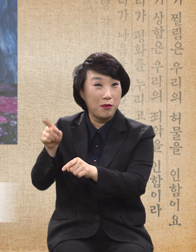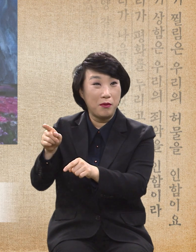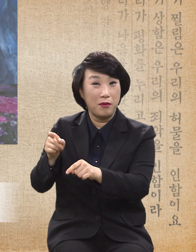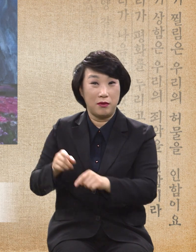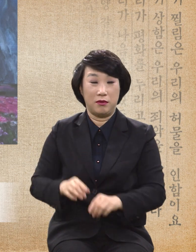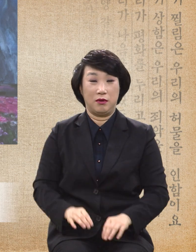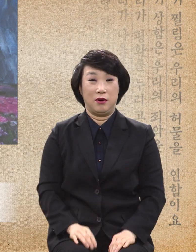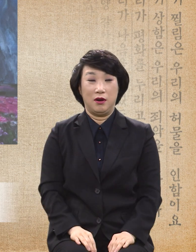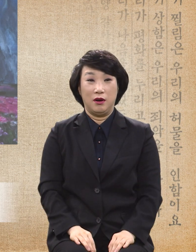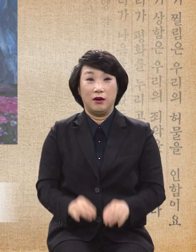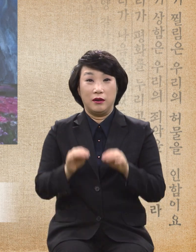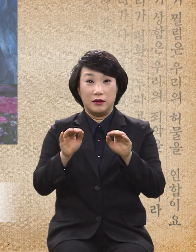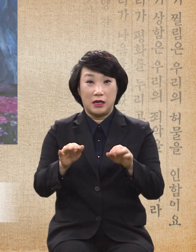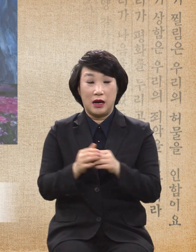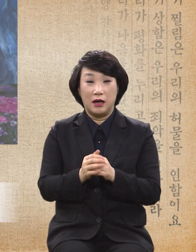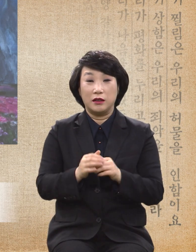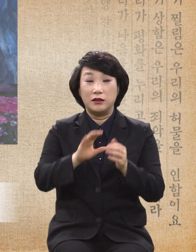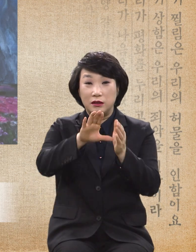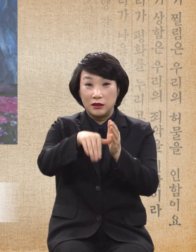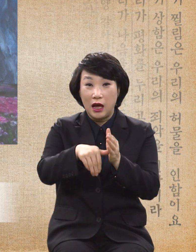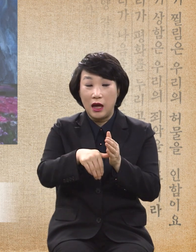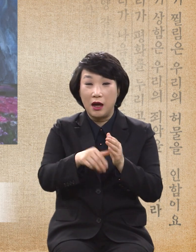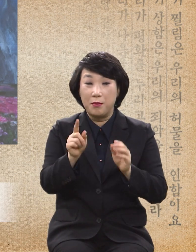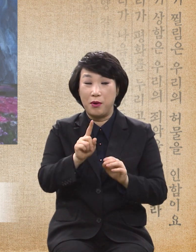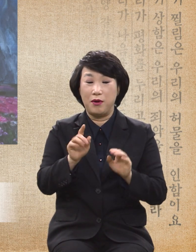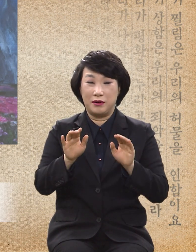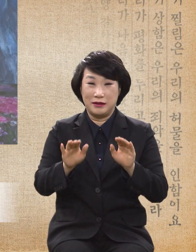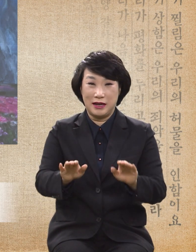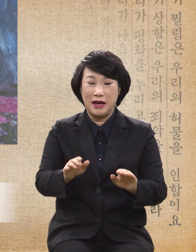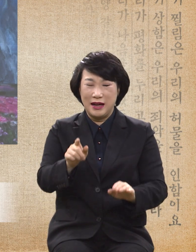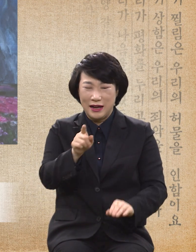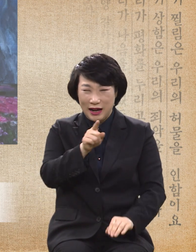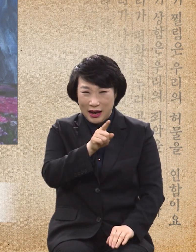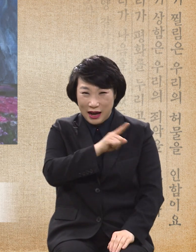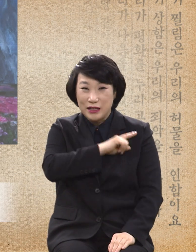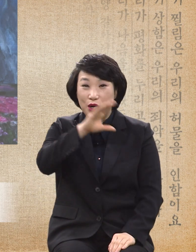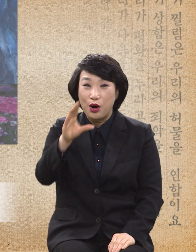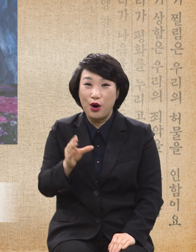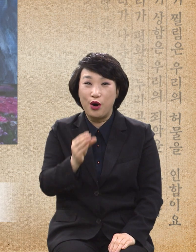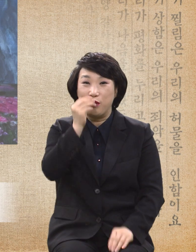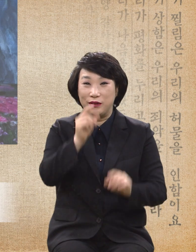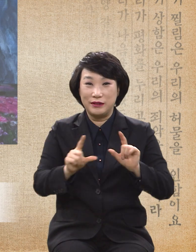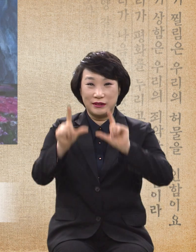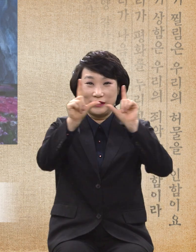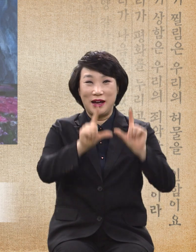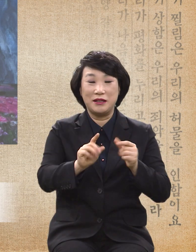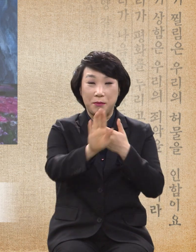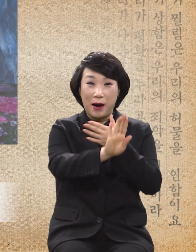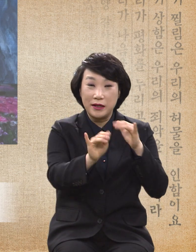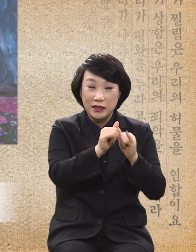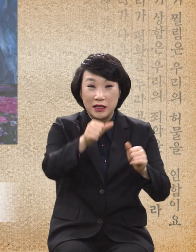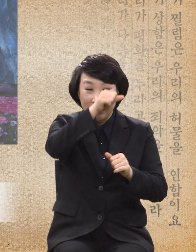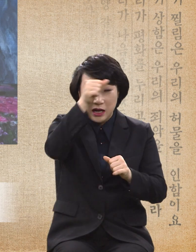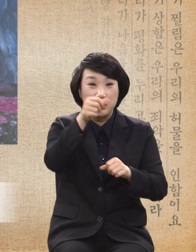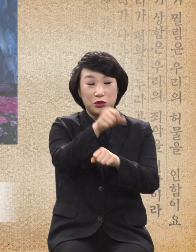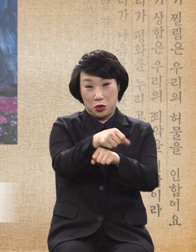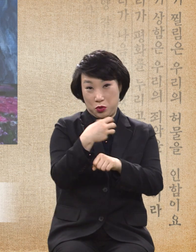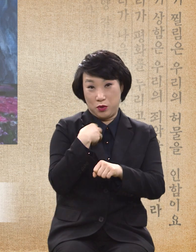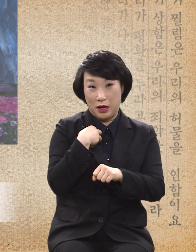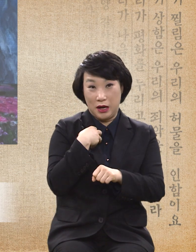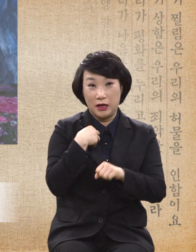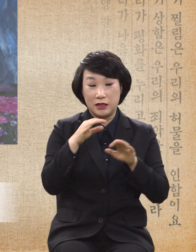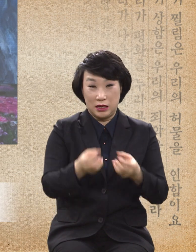것들. 아니 그때 시대에 가장 거룩하게 산 바리새인, 장로,